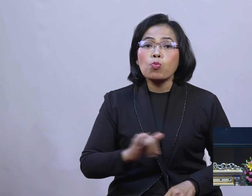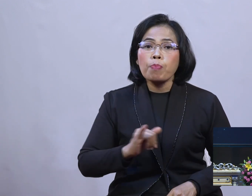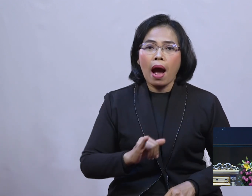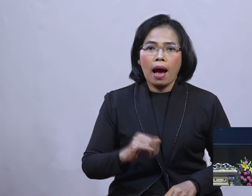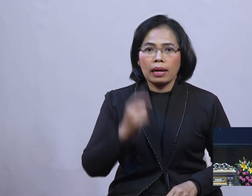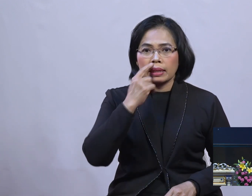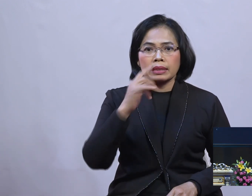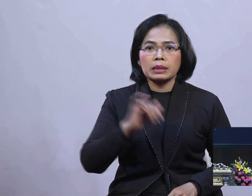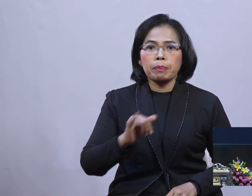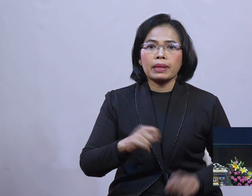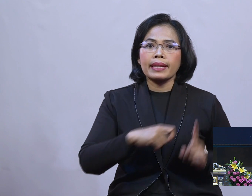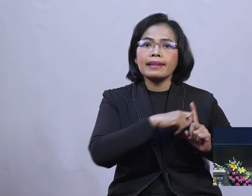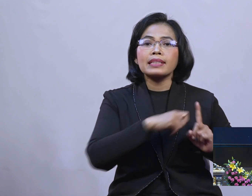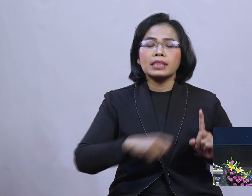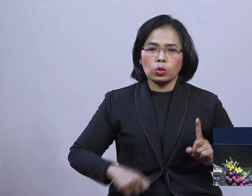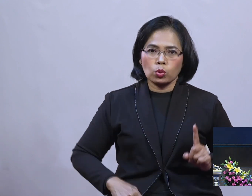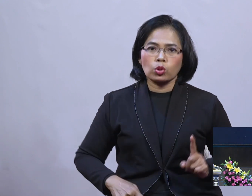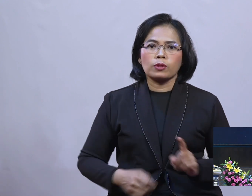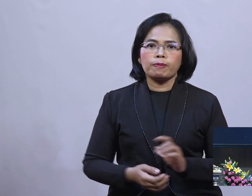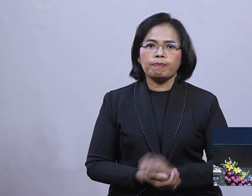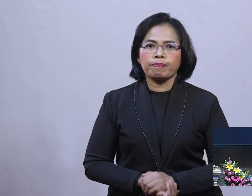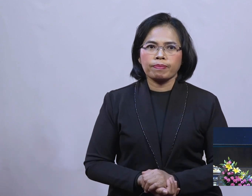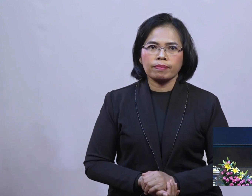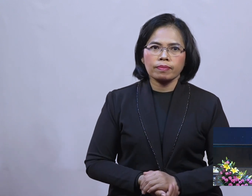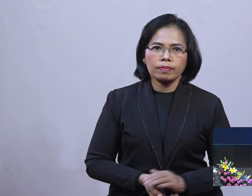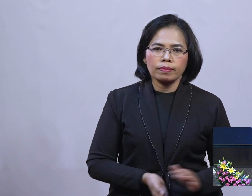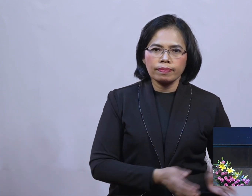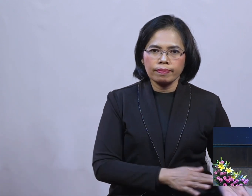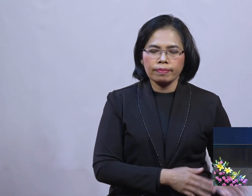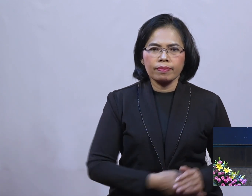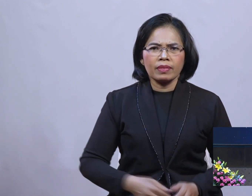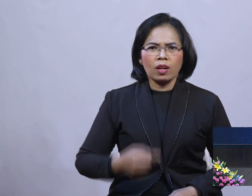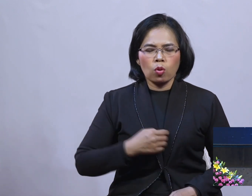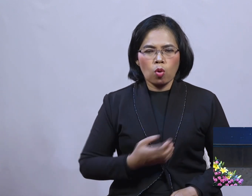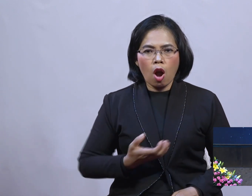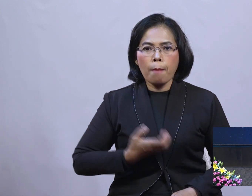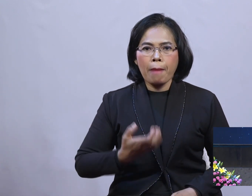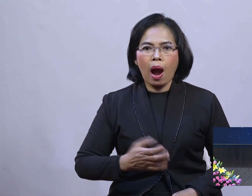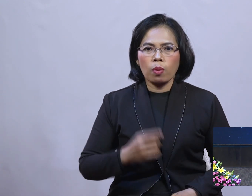huhuhu mau spertimu Yesus